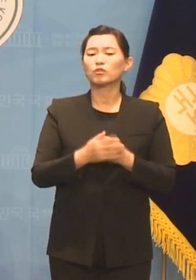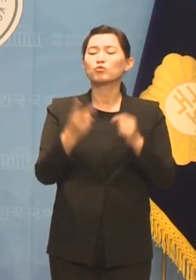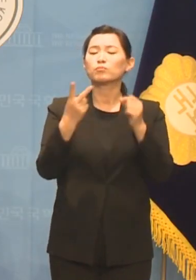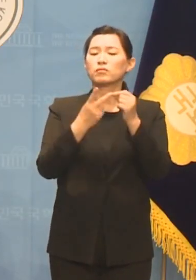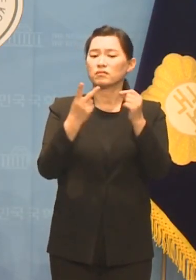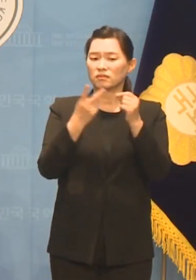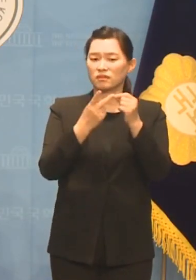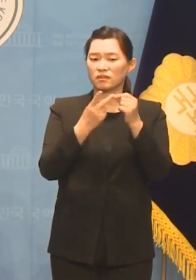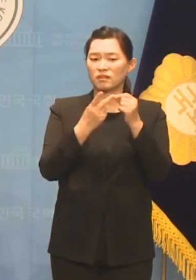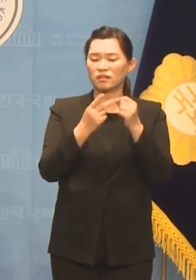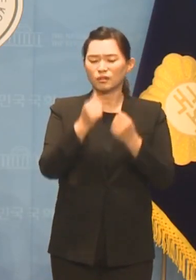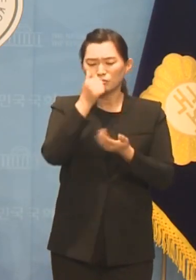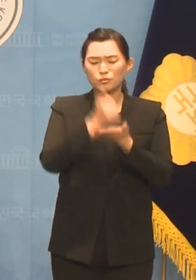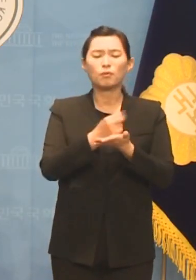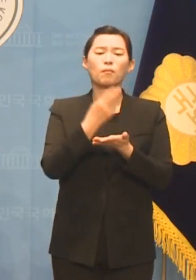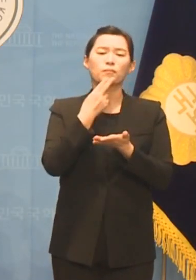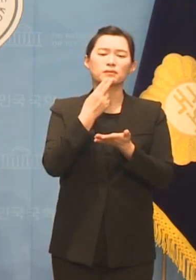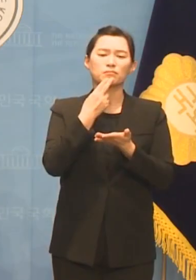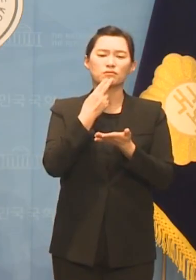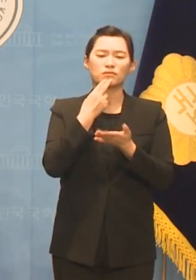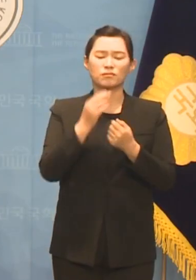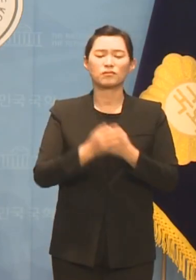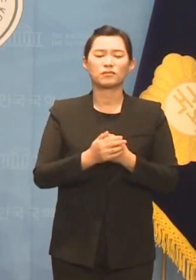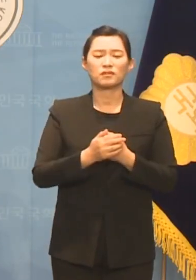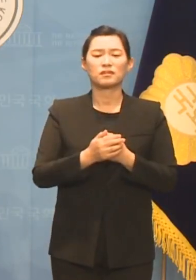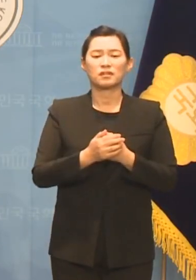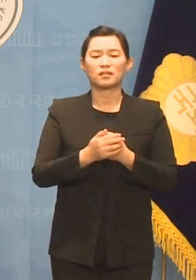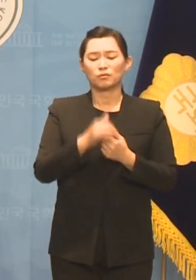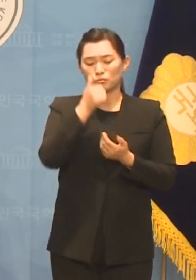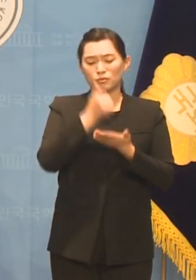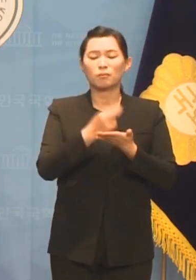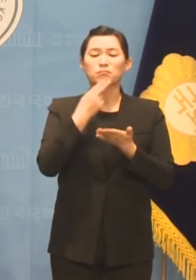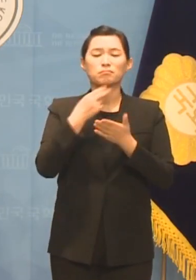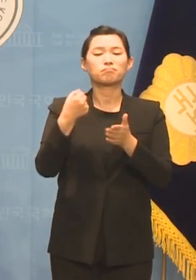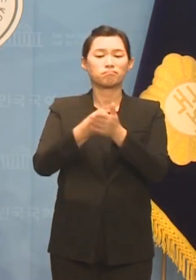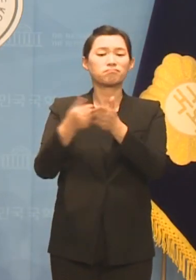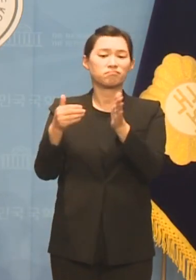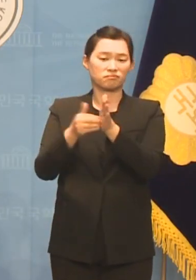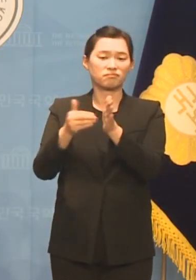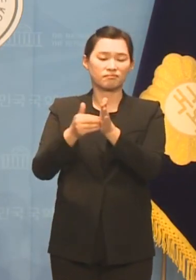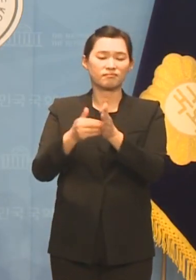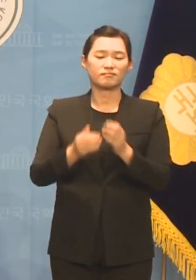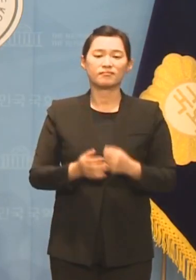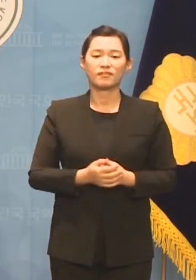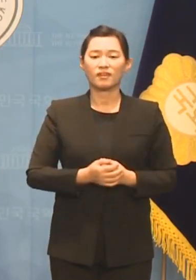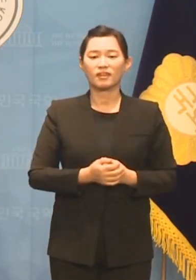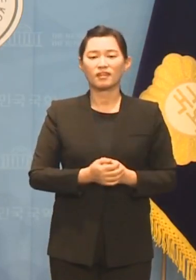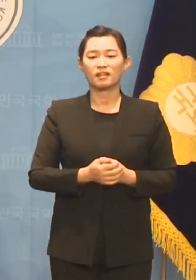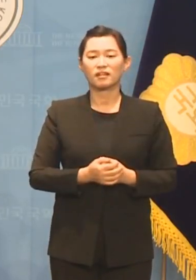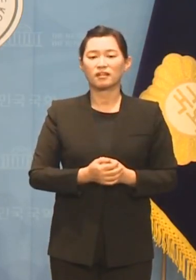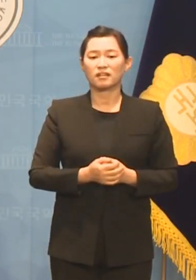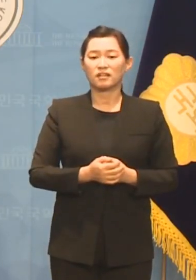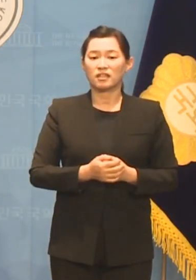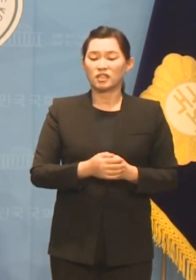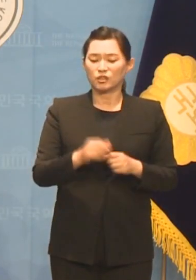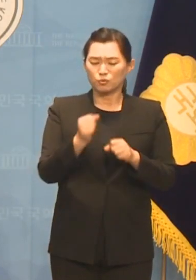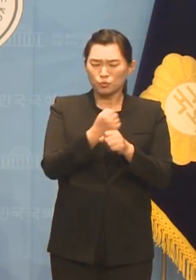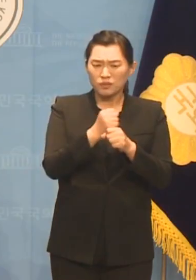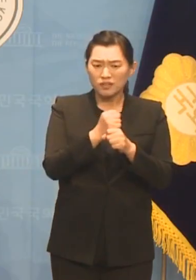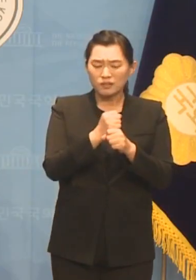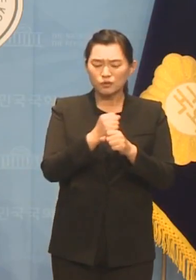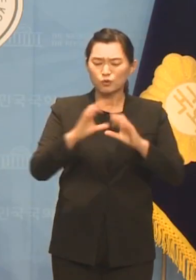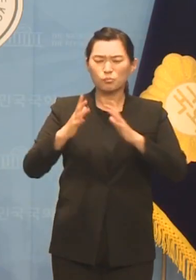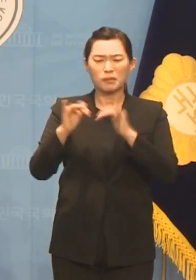2차례나 혐의 없음으로 불송치 결정이 내려진 사안입니다. 허위조작 정보를 유포하여 국민을